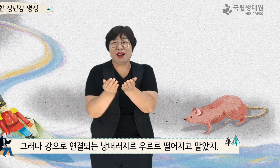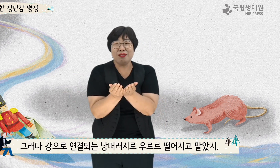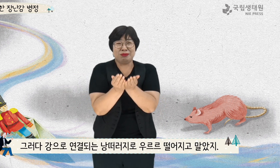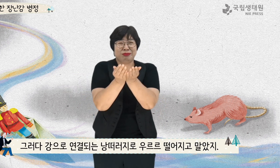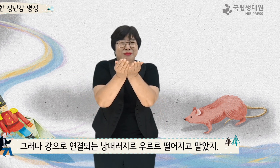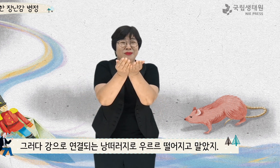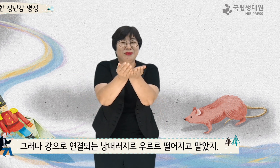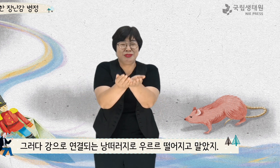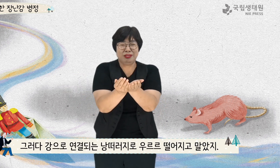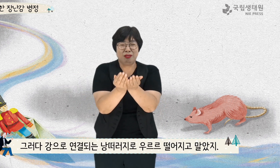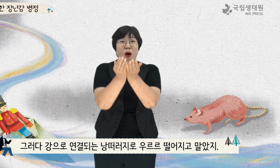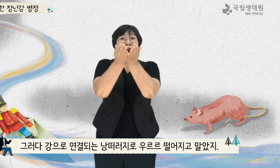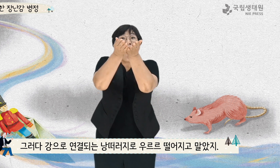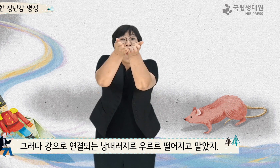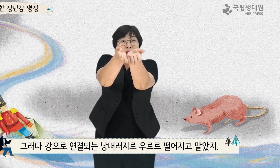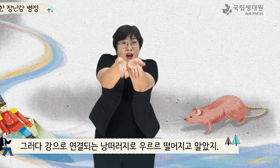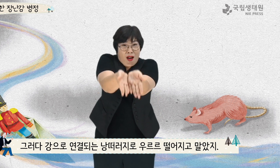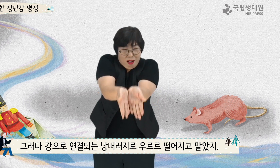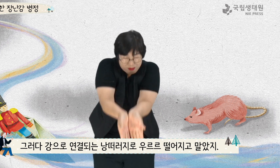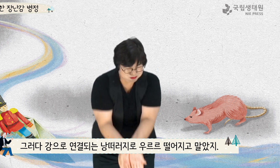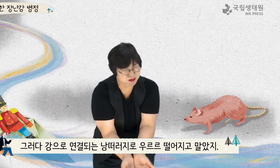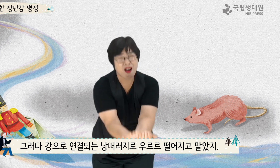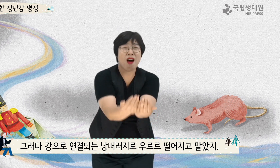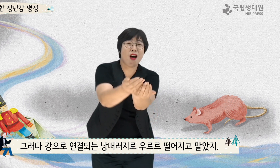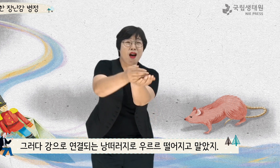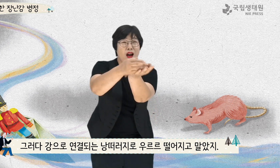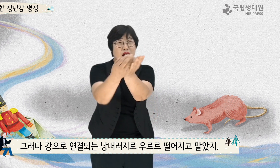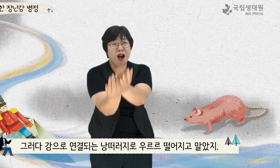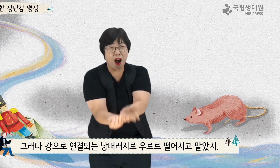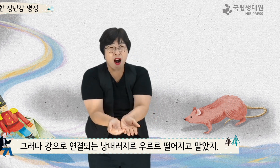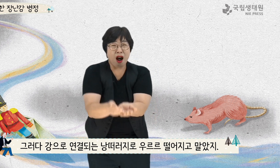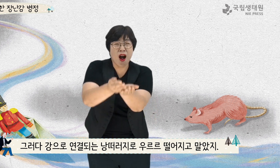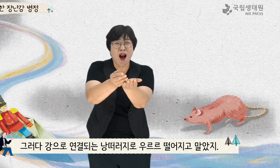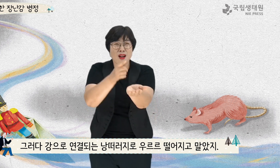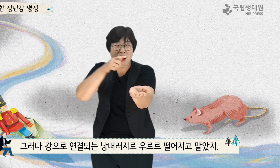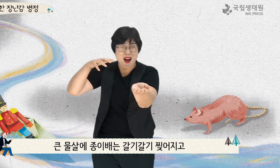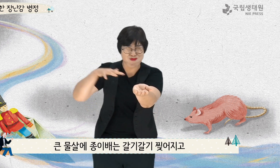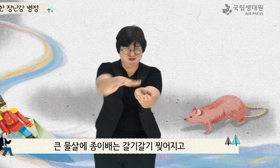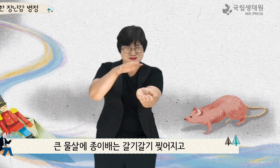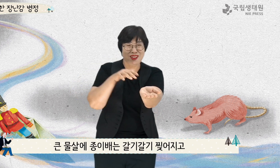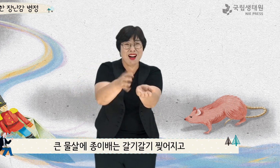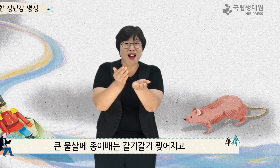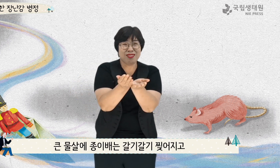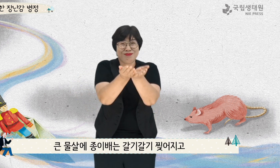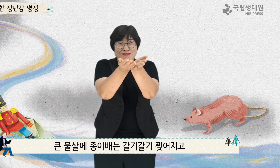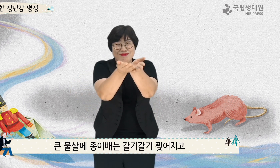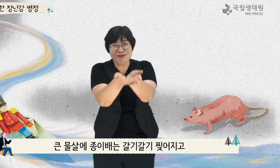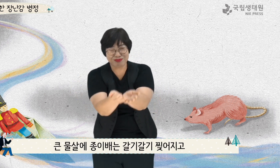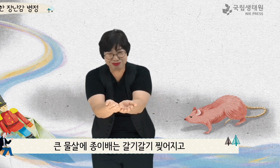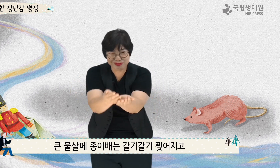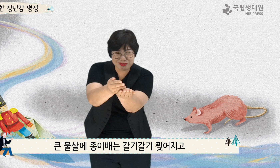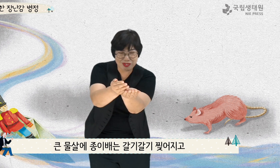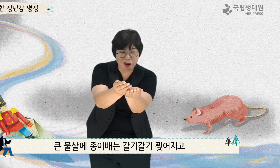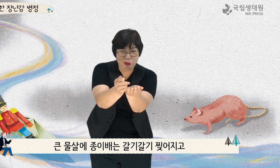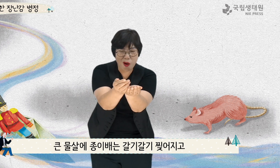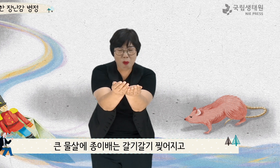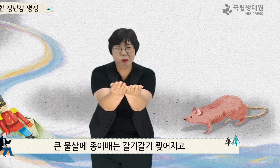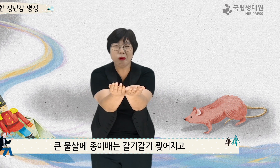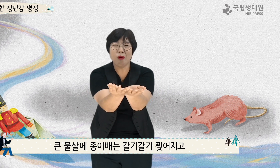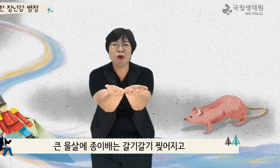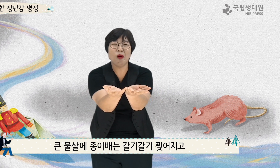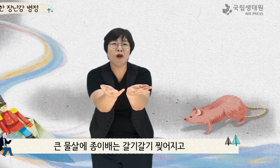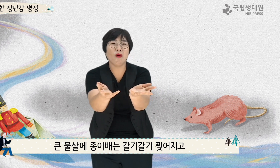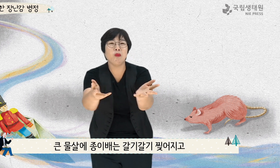그러다 강으로 연결되는 낭떠러지로 우르르 떨어지고 말았지. 큰 물살에